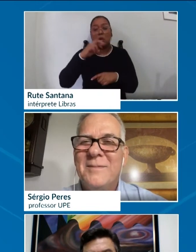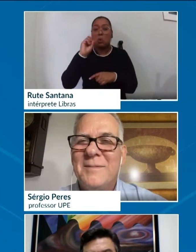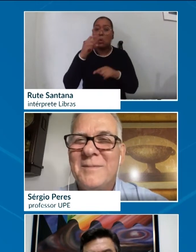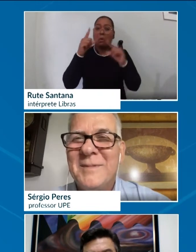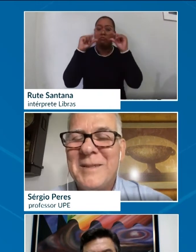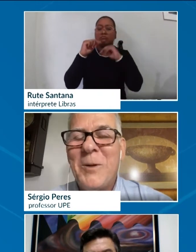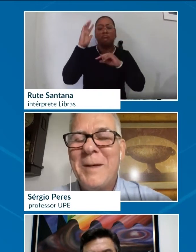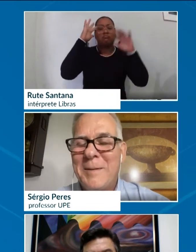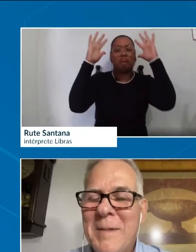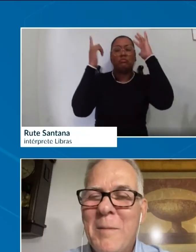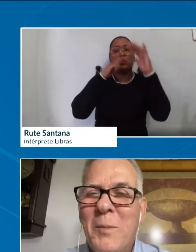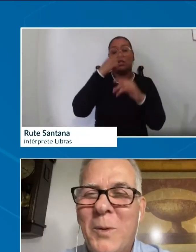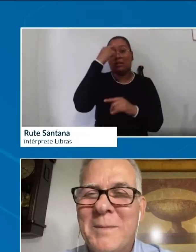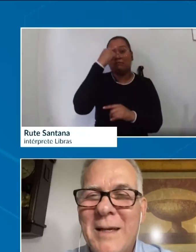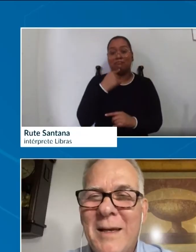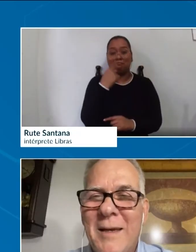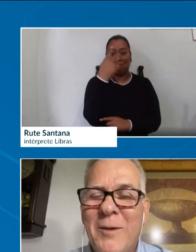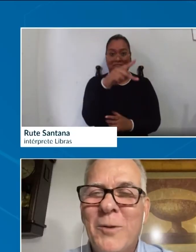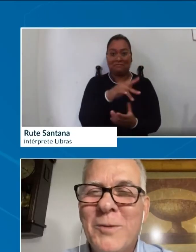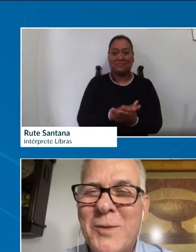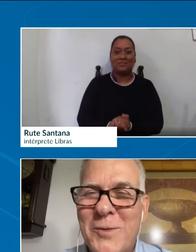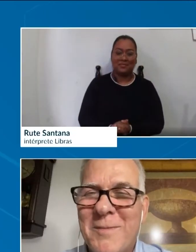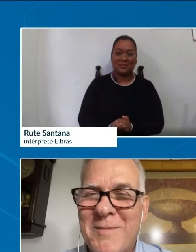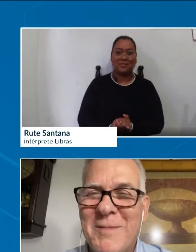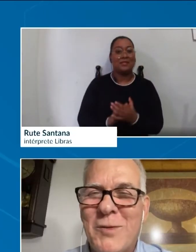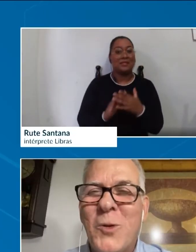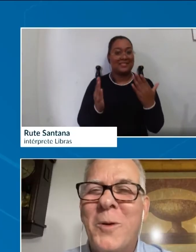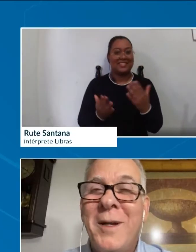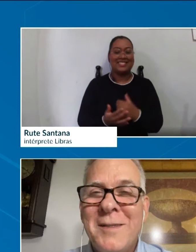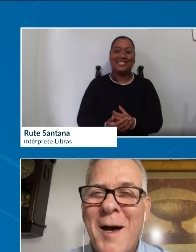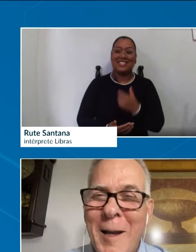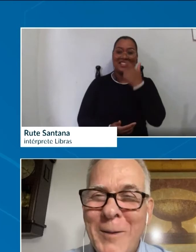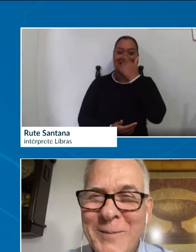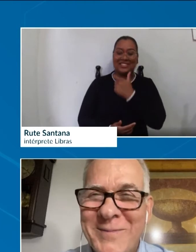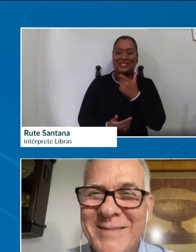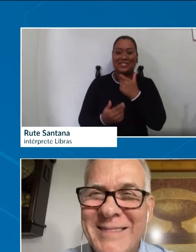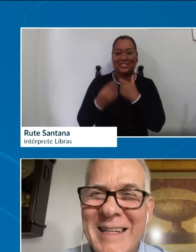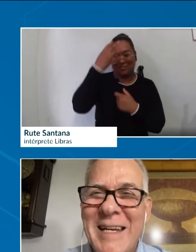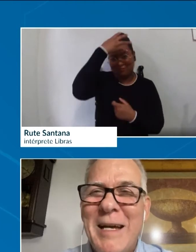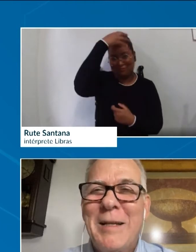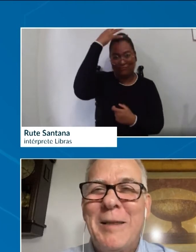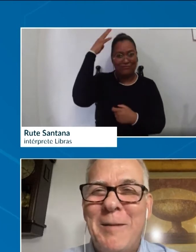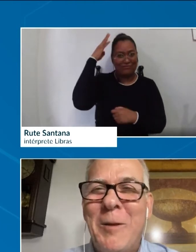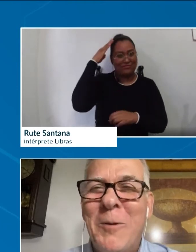entender quem é o senhor. Ok. Bom, eu sou grisalho,